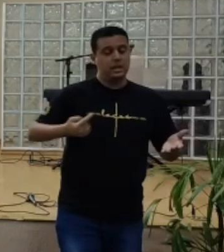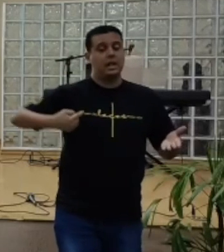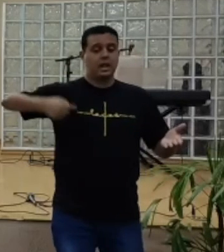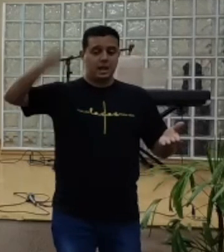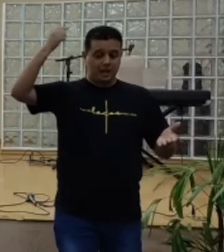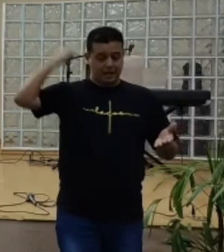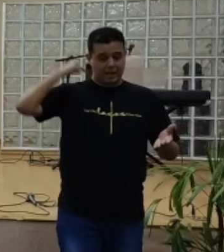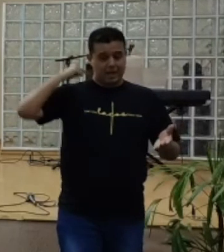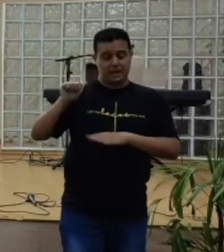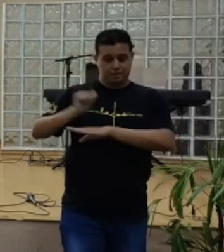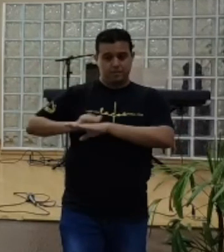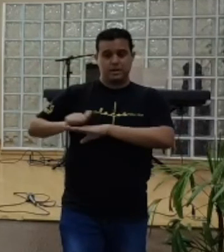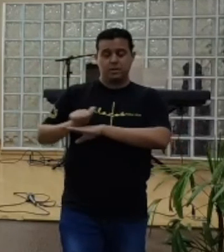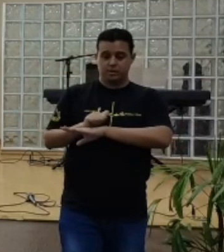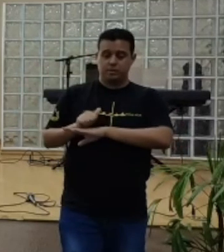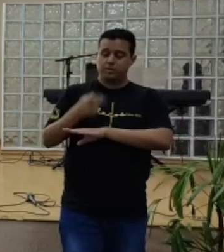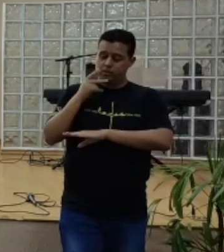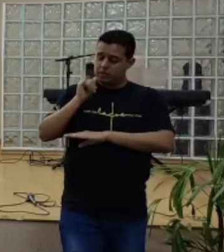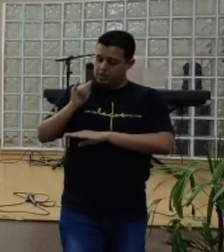você serão